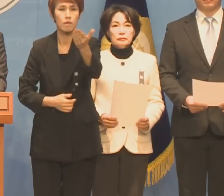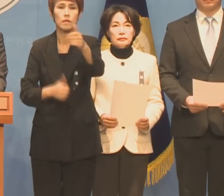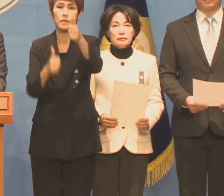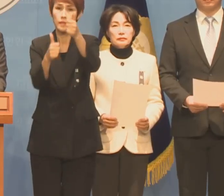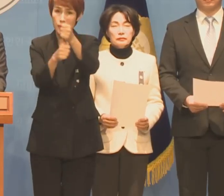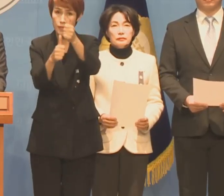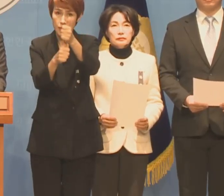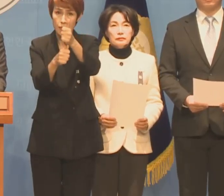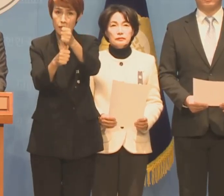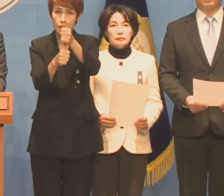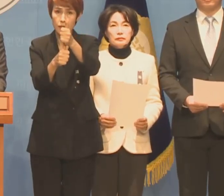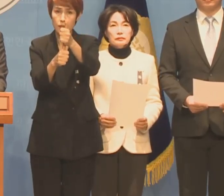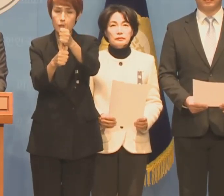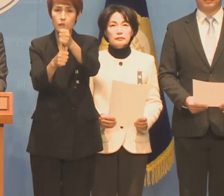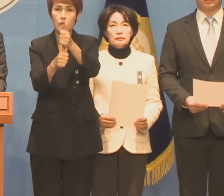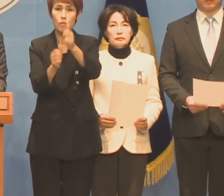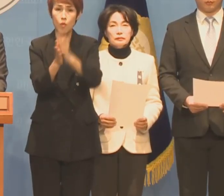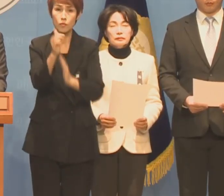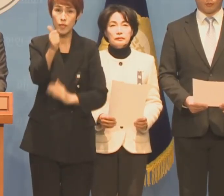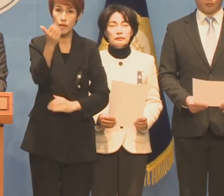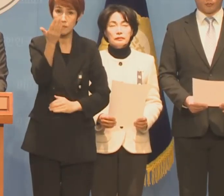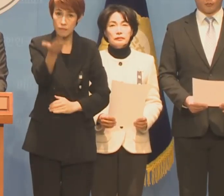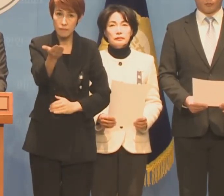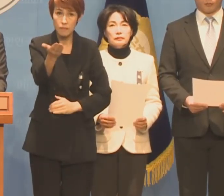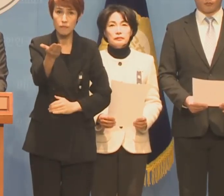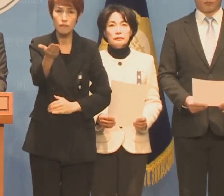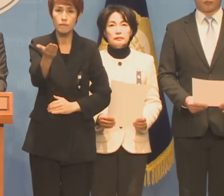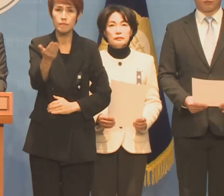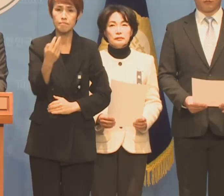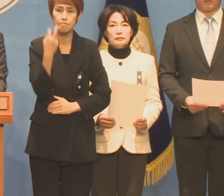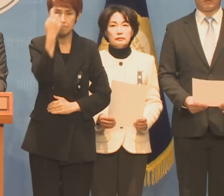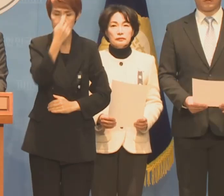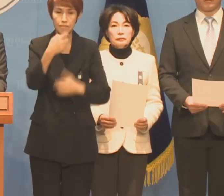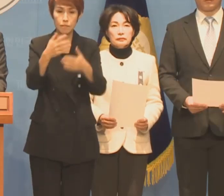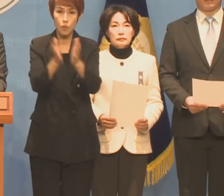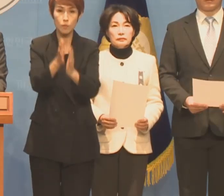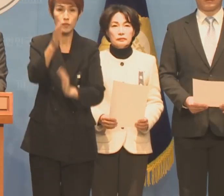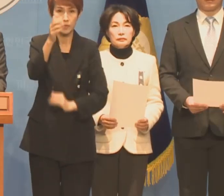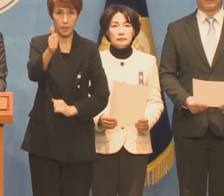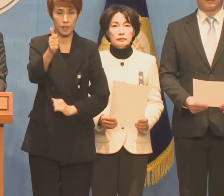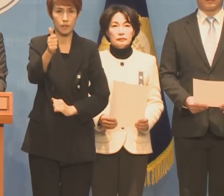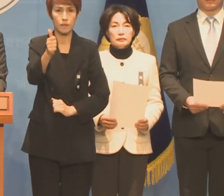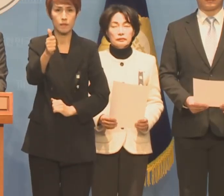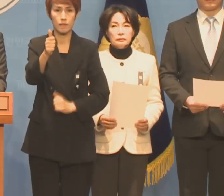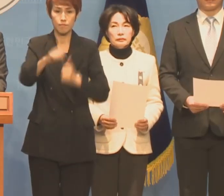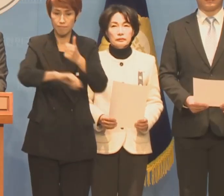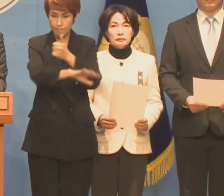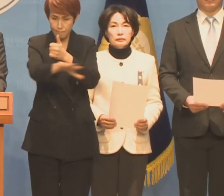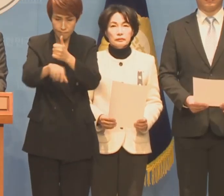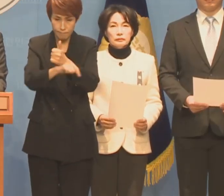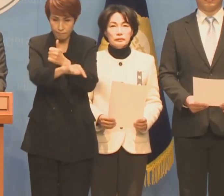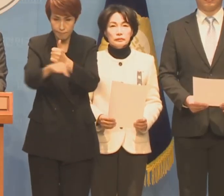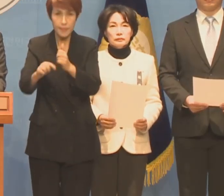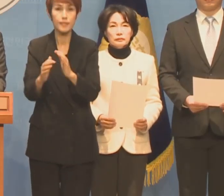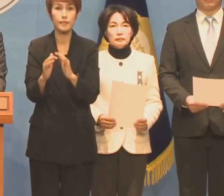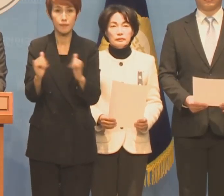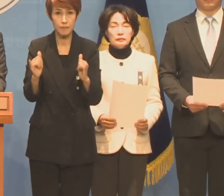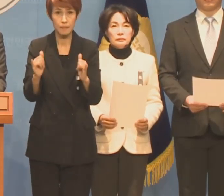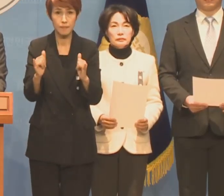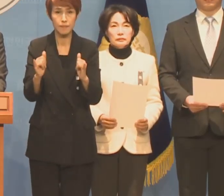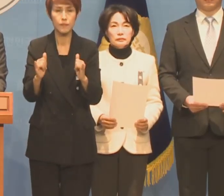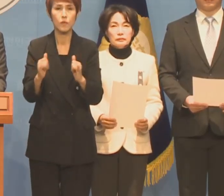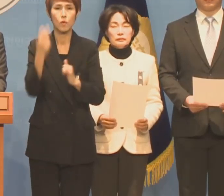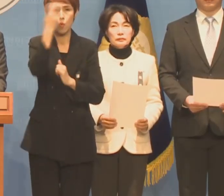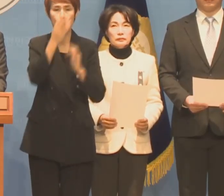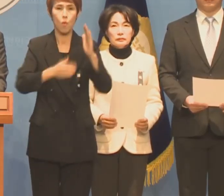차장, 경호 본부장과 경비안전본부장 및 산하 핵심 주요 부장들은